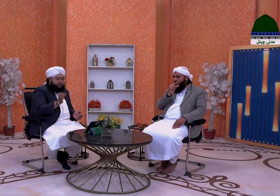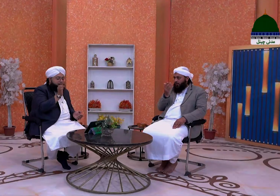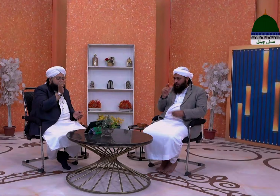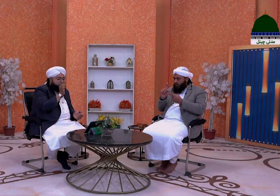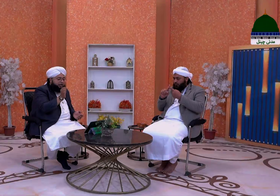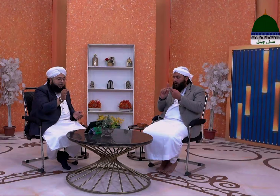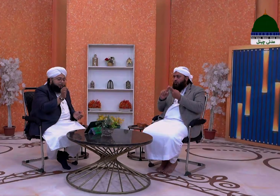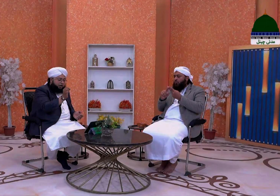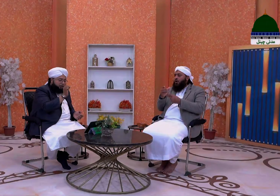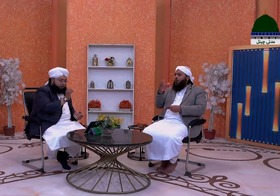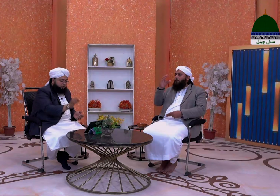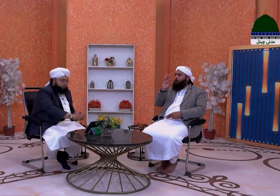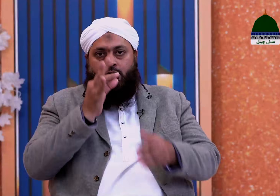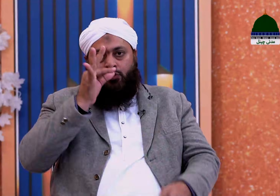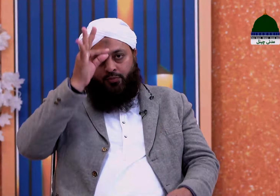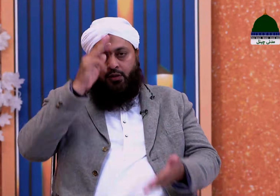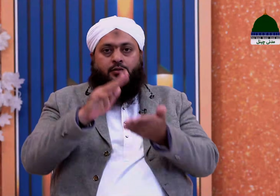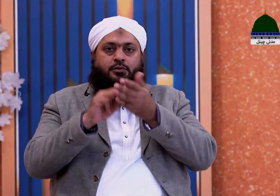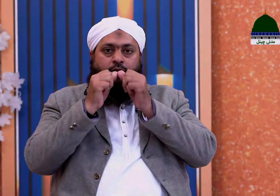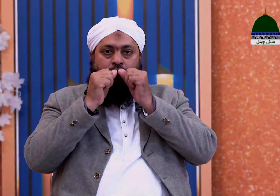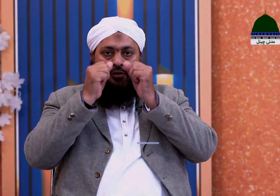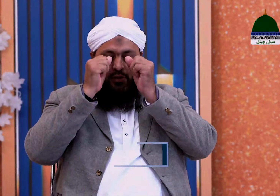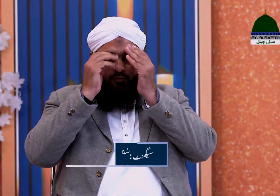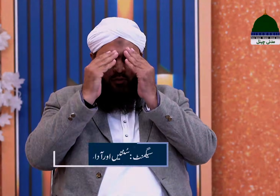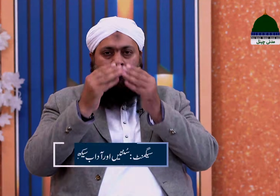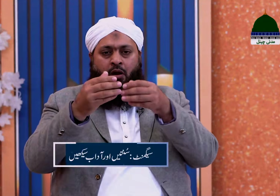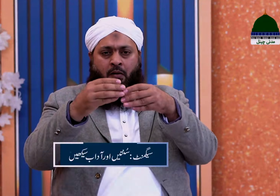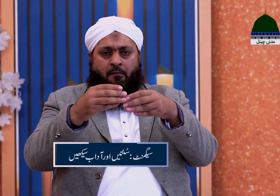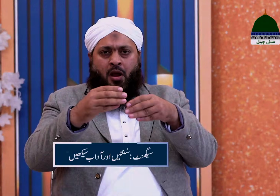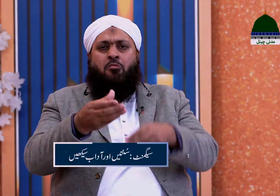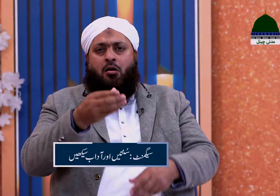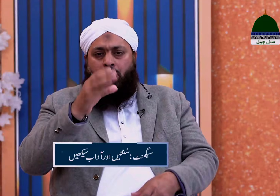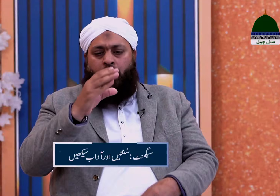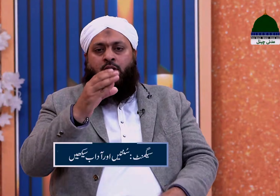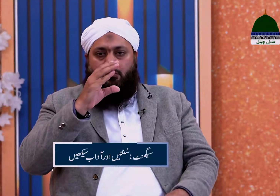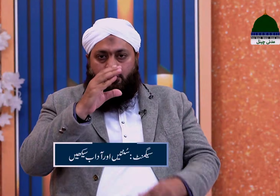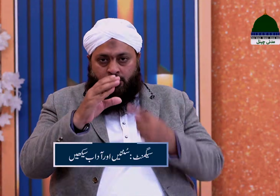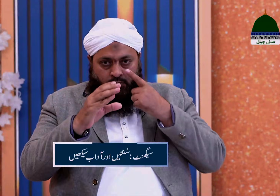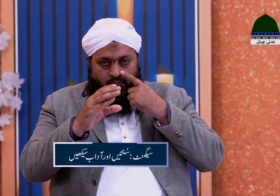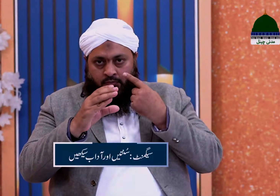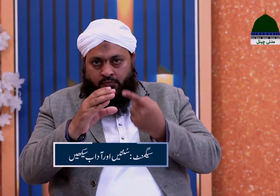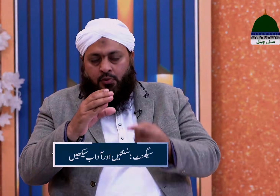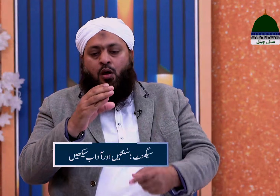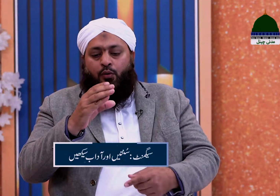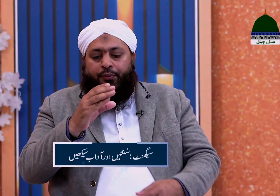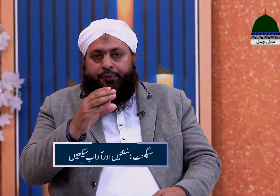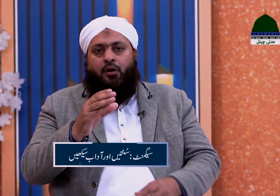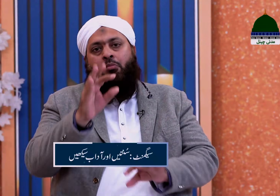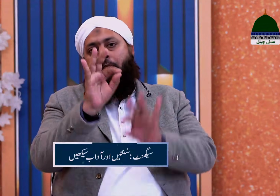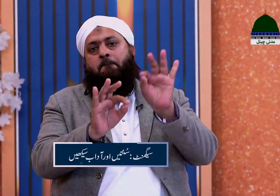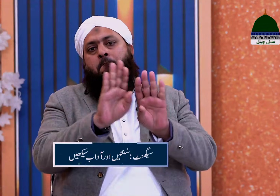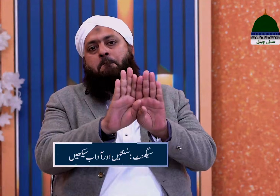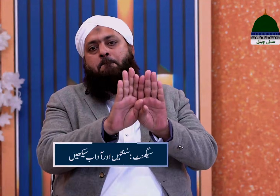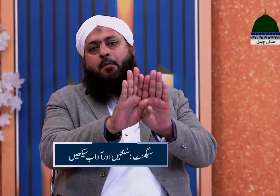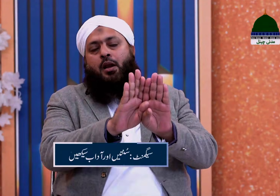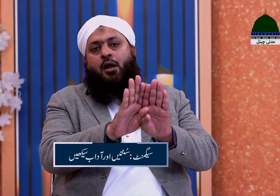پر الحمدللہ کہا کرو۔ نبی اکرم صلی اللہ علیہ وسلم نے برتن میں سانس لینے یا اس میں پھونکنے سے